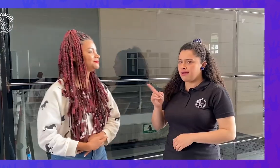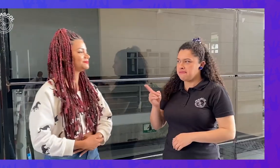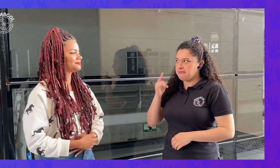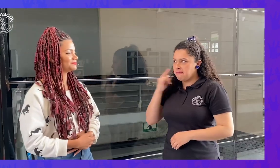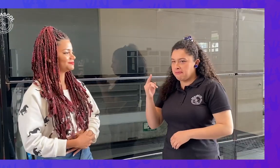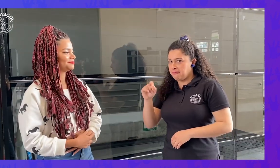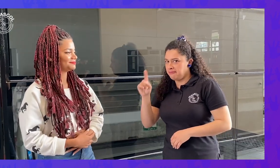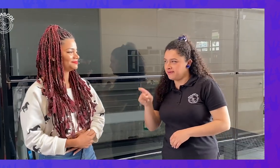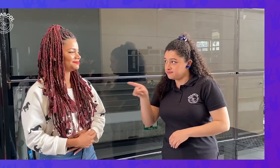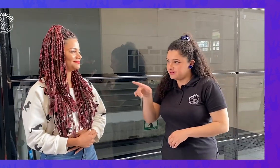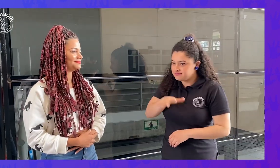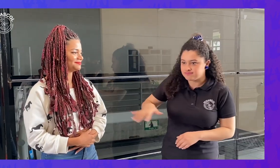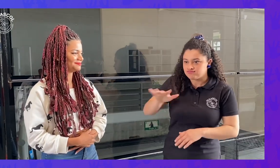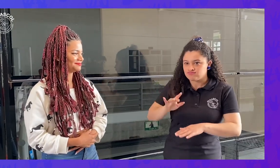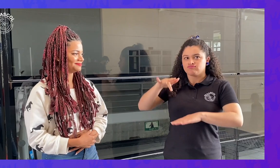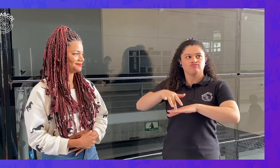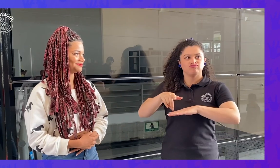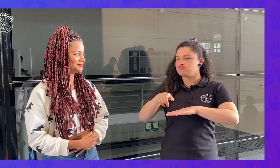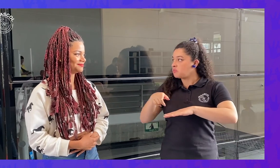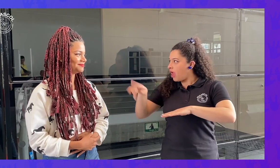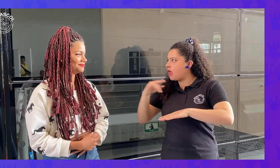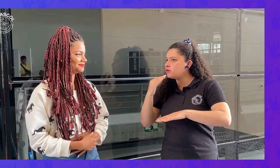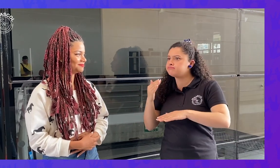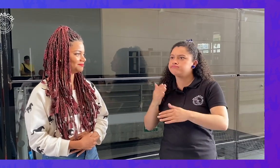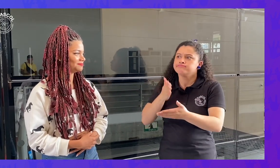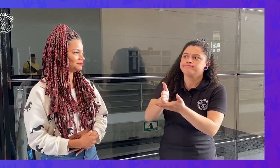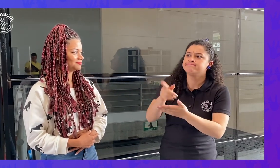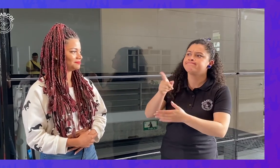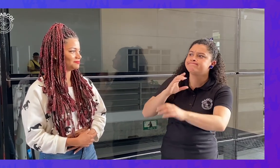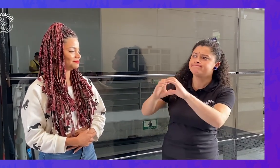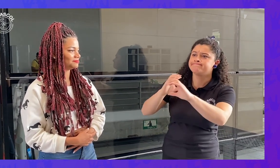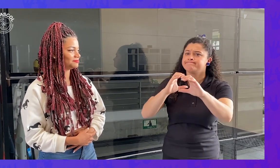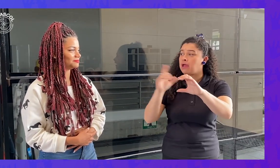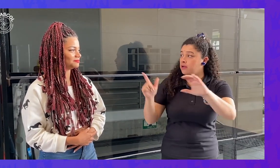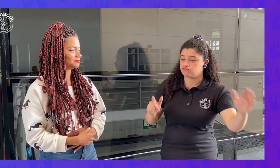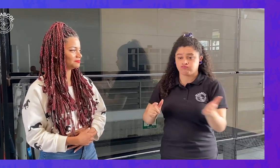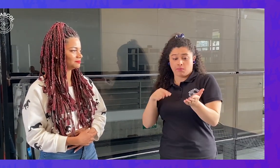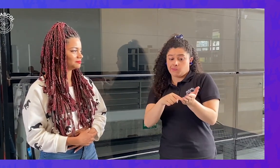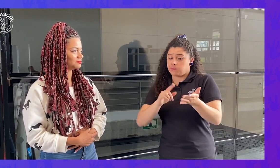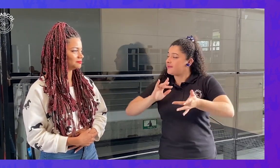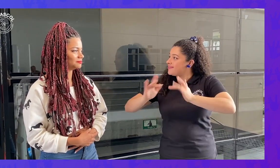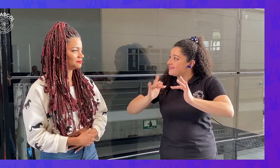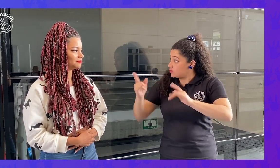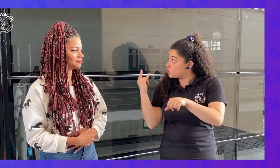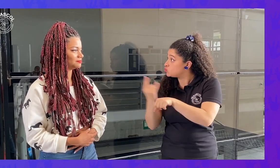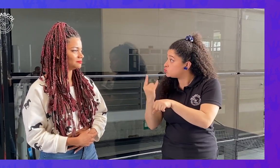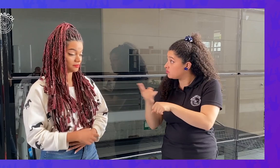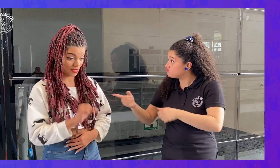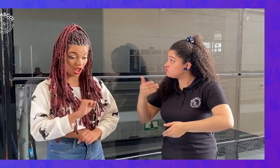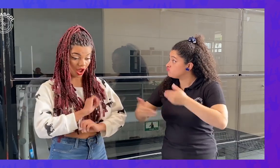que interesante en tu contexto cuando quieres comunicarte con otras personas has usado el centro de relevo Claro